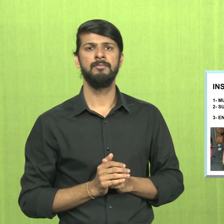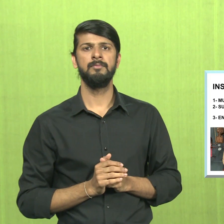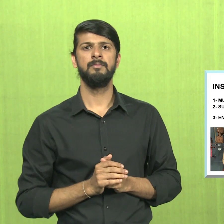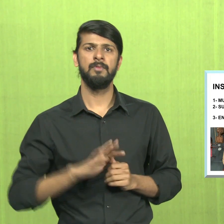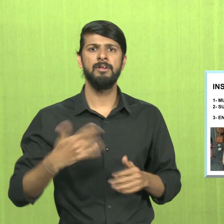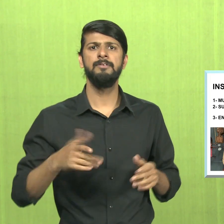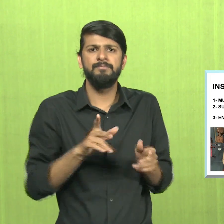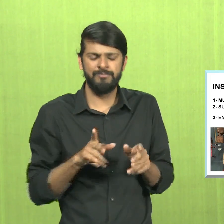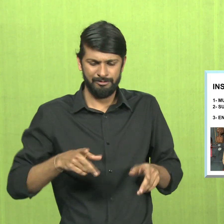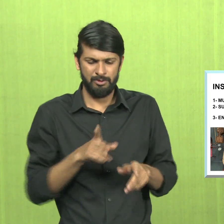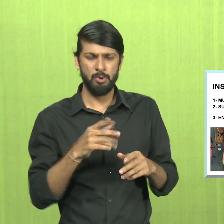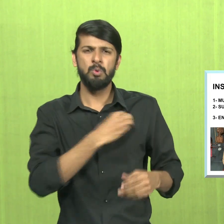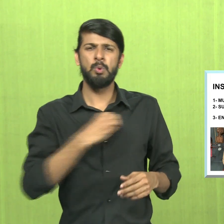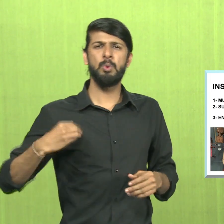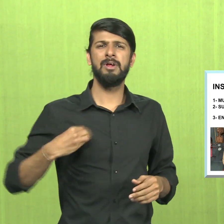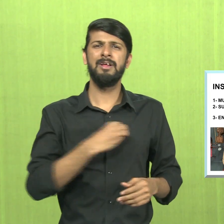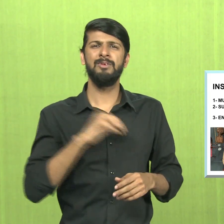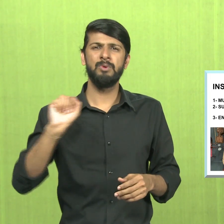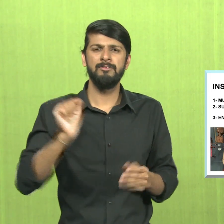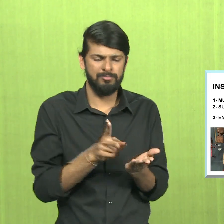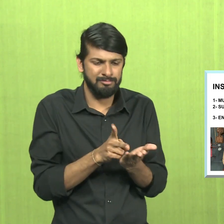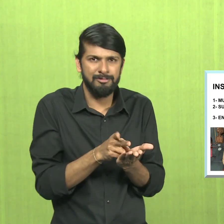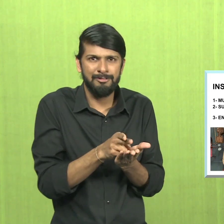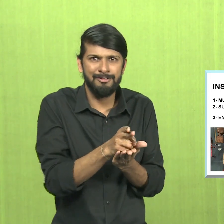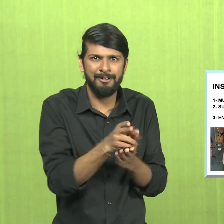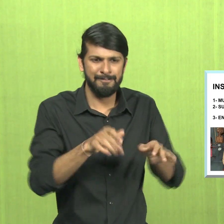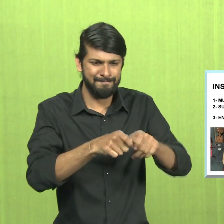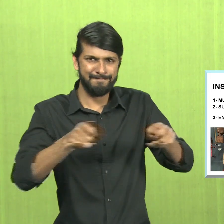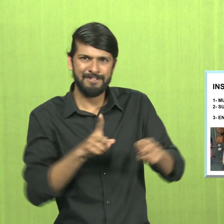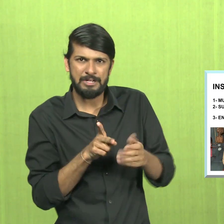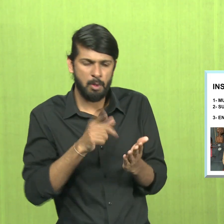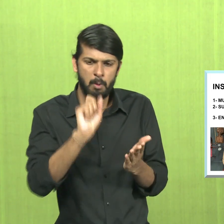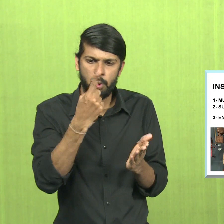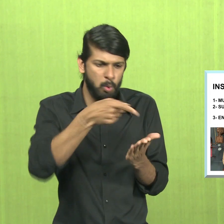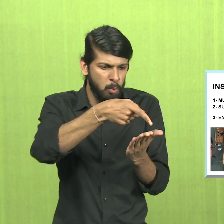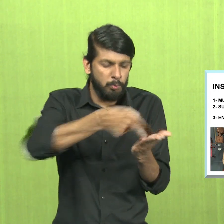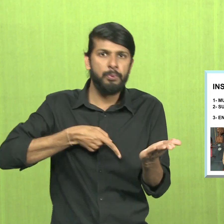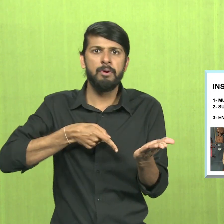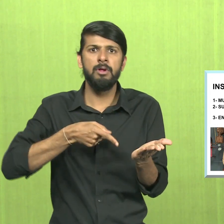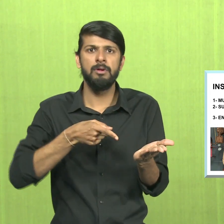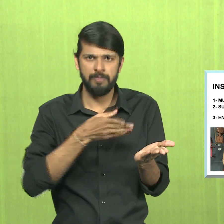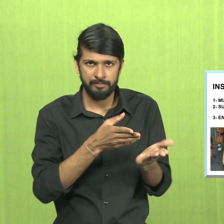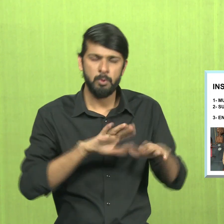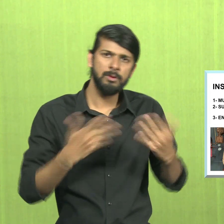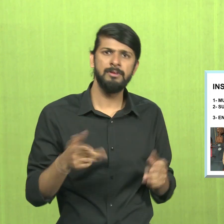अब आधे मिनट सर्जिकल इंस्ट्रूमेंट्स विच आईएस यूज्ड इन हॉस्पिटल्स हाफ वेल यह